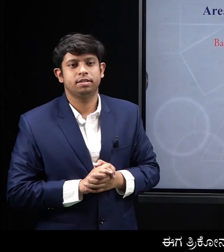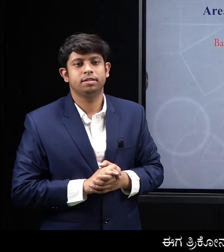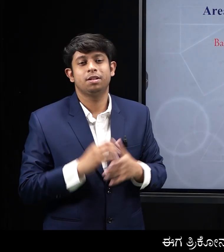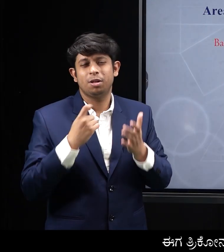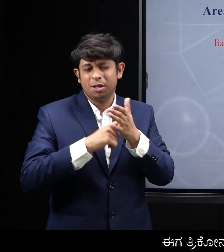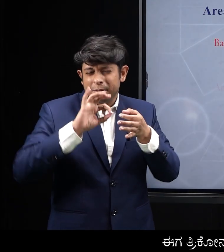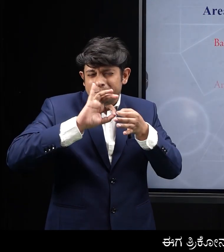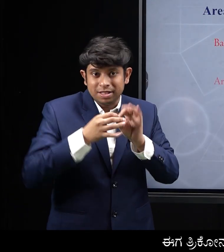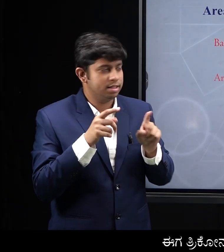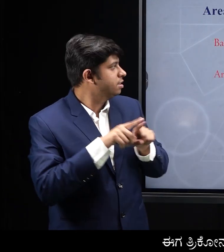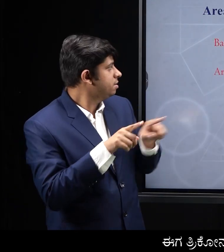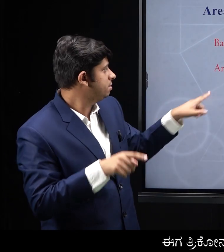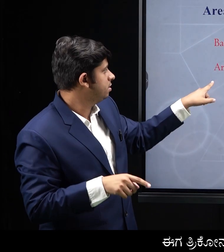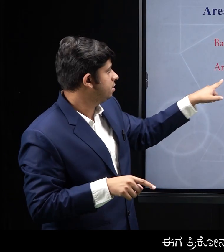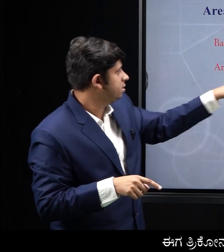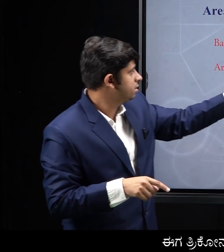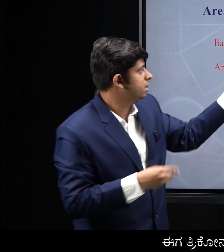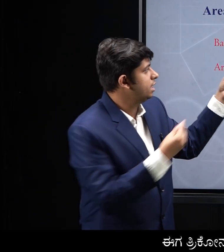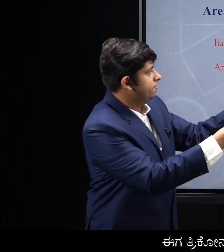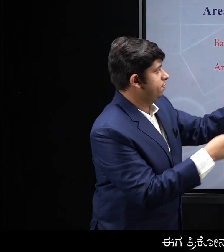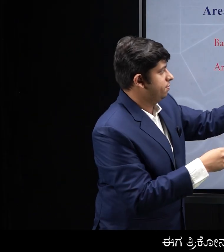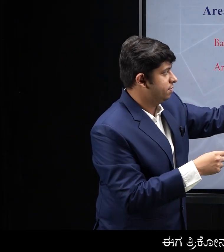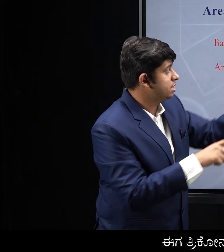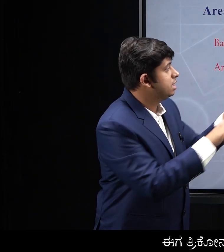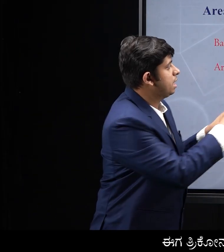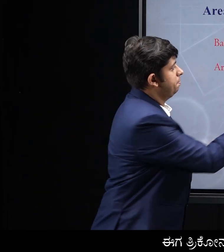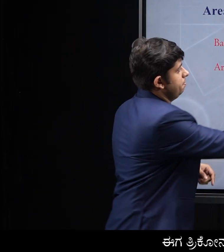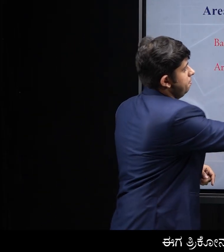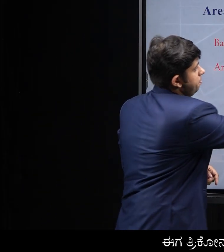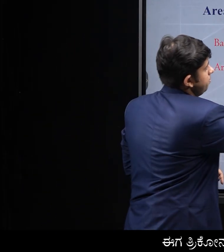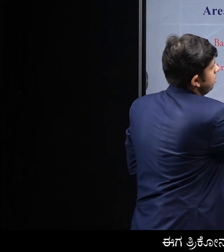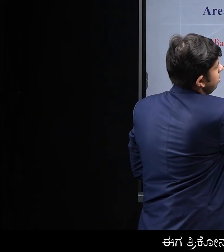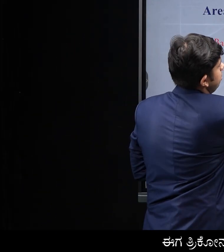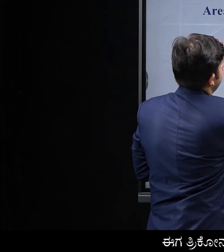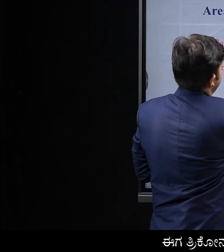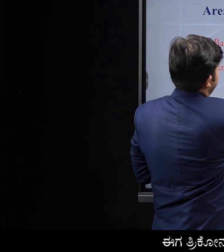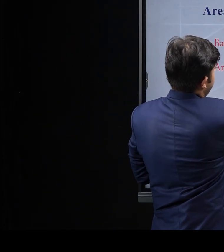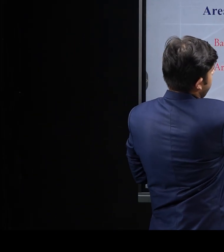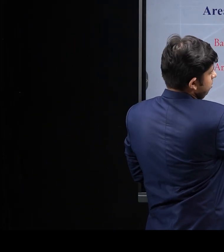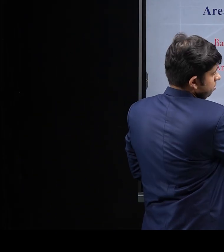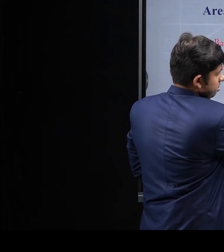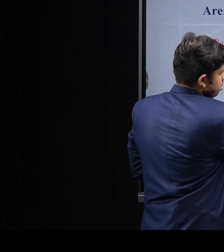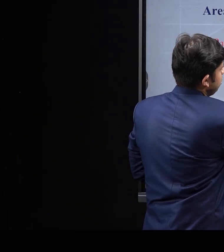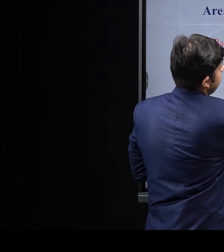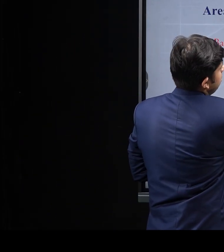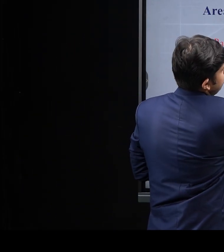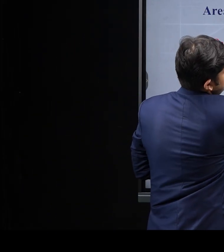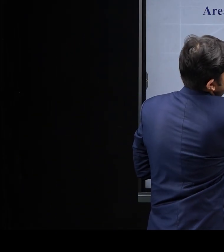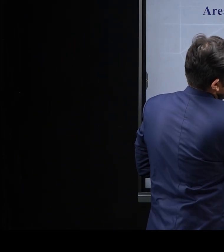ಈಗ ತ್ರಿಕೋನದ ವಿಸ್ತೀರ್ಣ ಅರ್ಧ ಇಂಟು ಬೇಸ್ ಇಂಟು ಎತ್ತರ. ಅದು ಅರ್ಧ ಇಂಟು